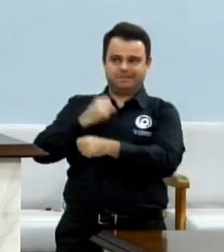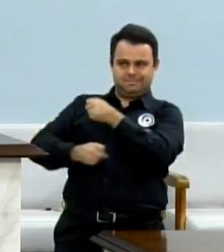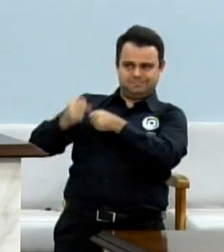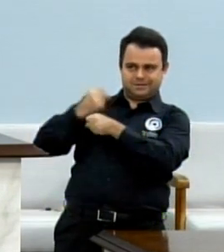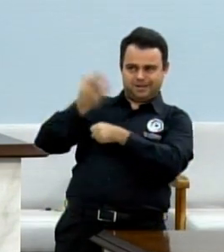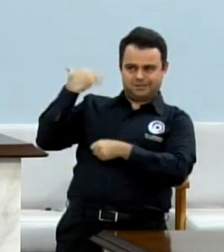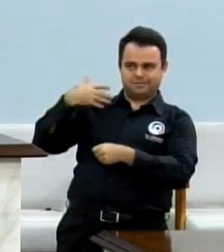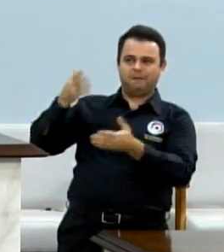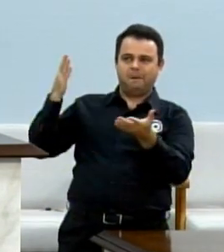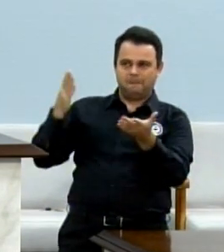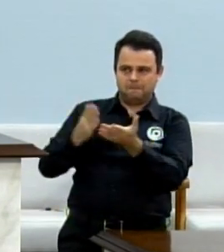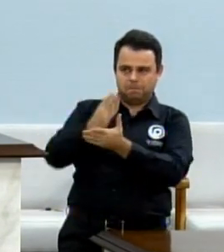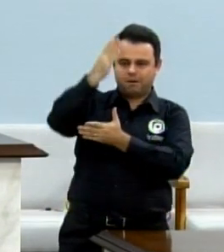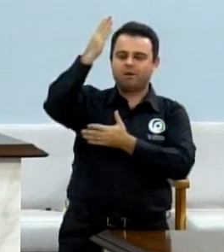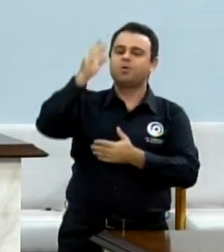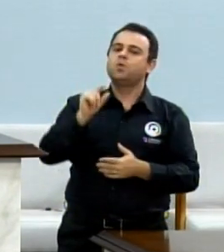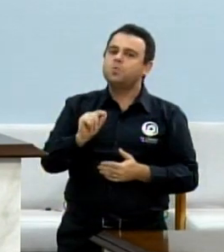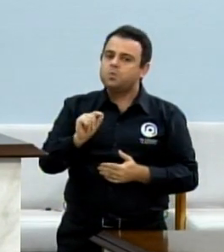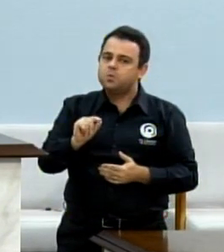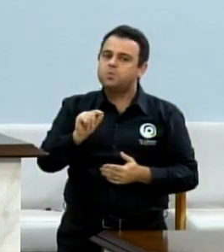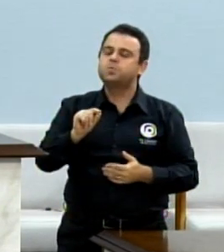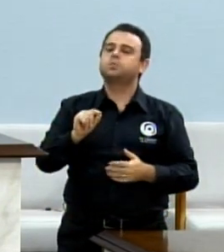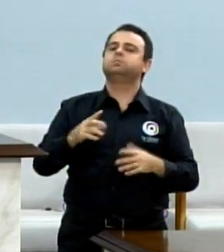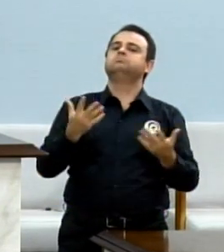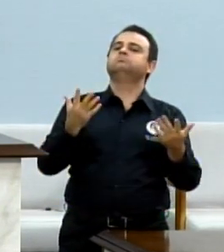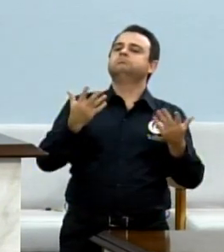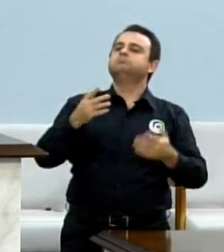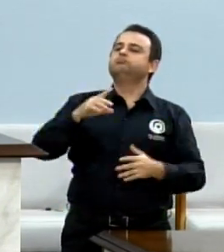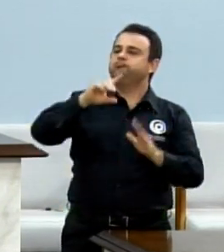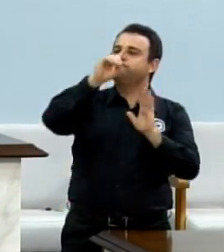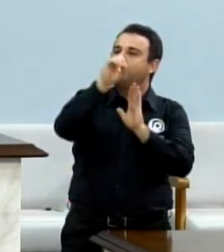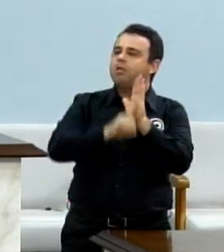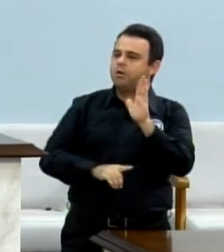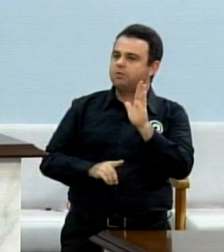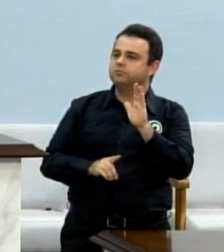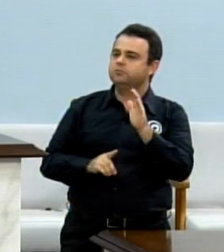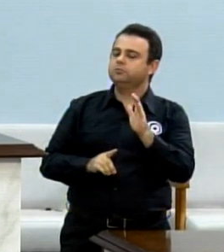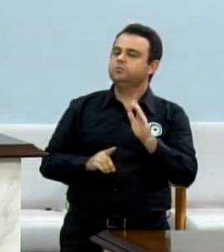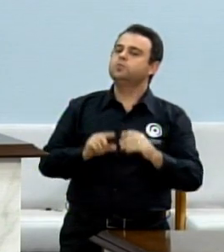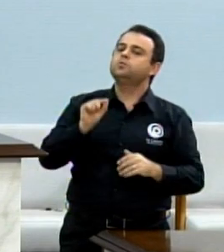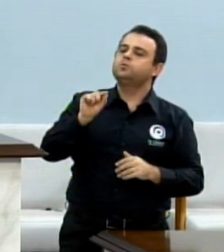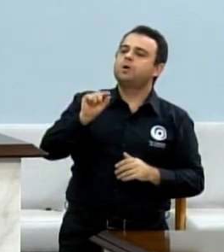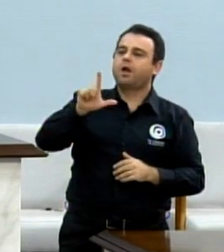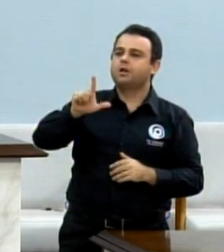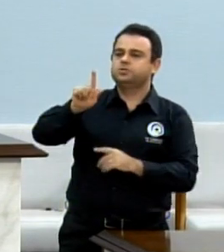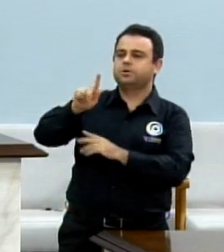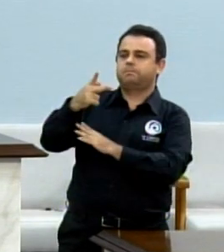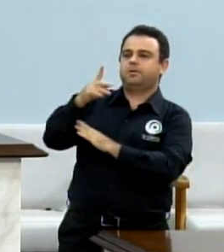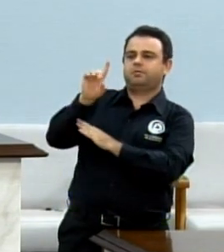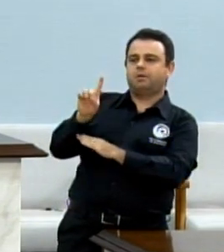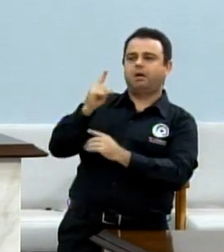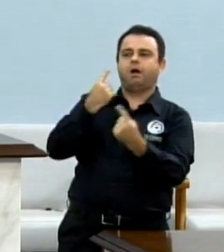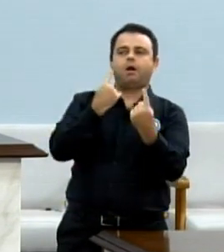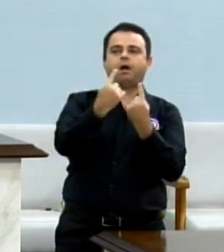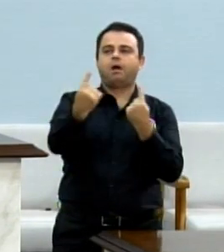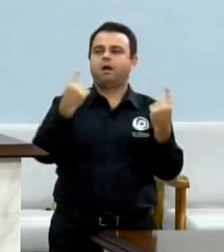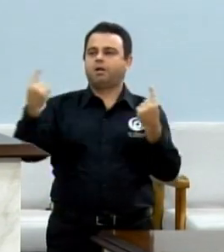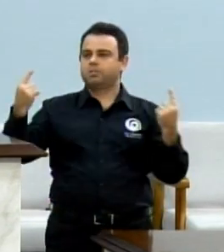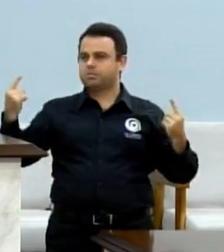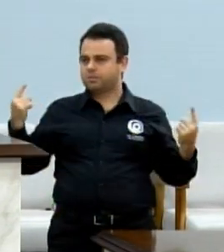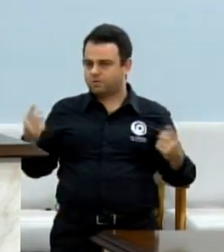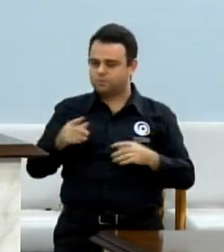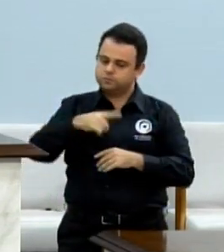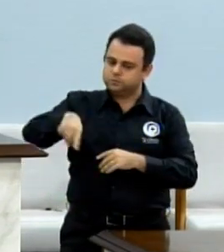levando aí o direito da proteção de dados para os direitos fundamentais, então trouxe uma preocupação um pouco mais aquém daquelas que a